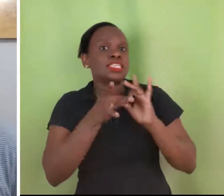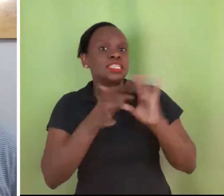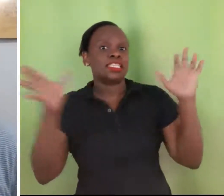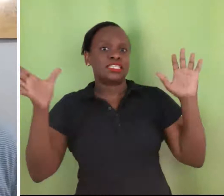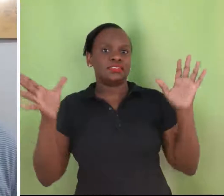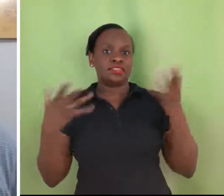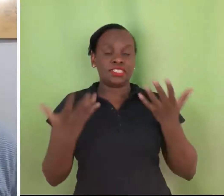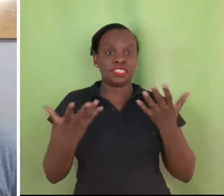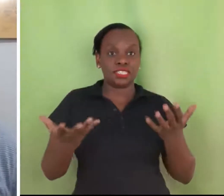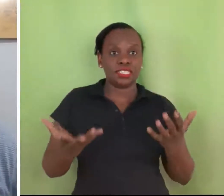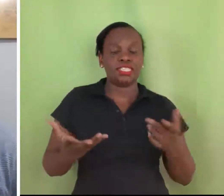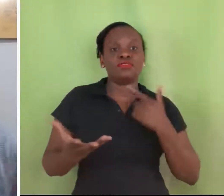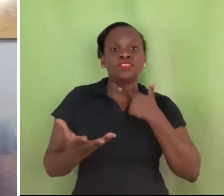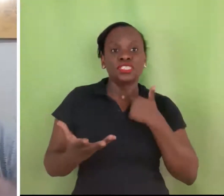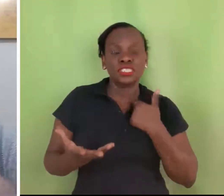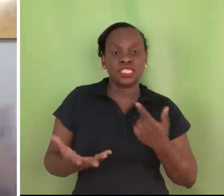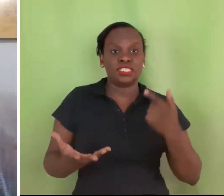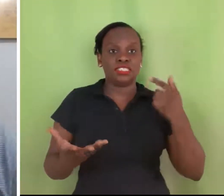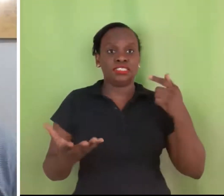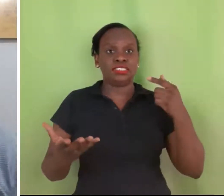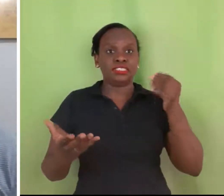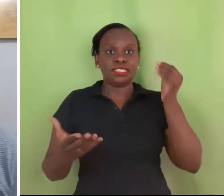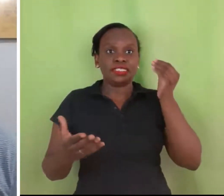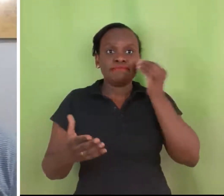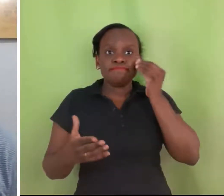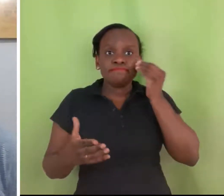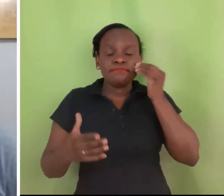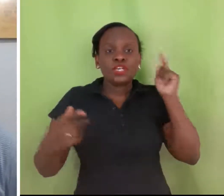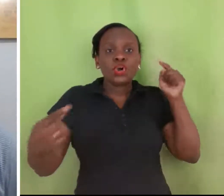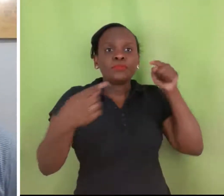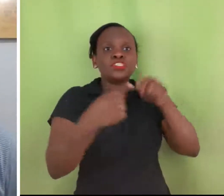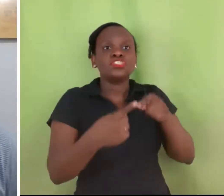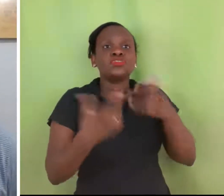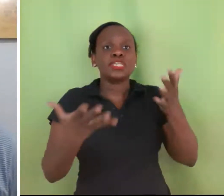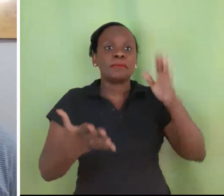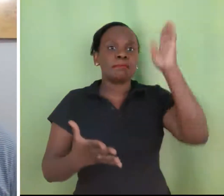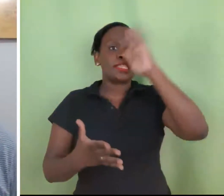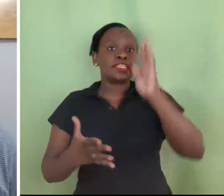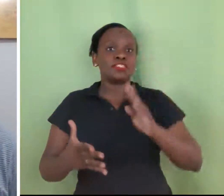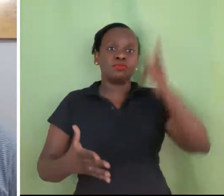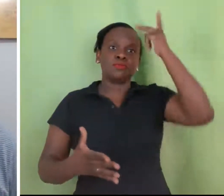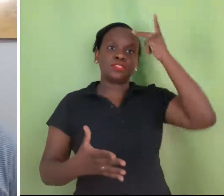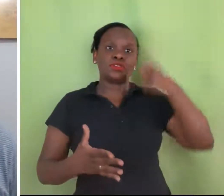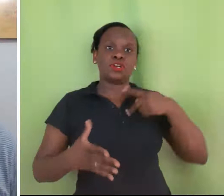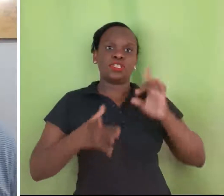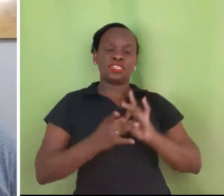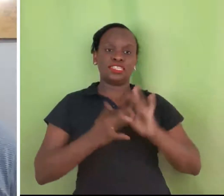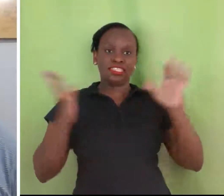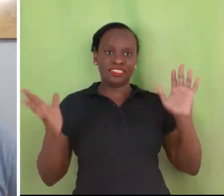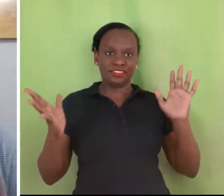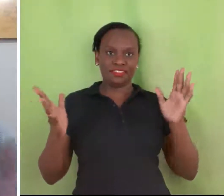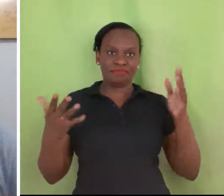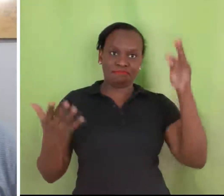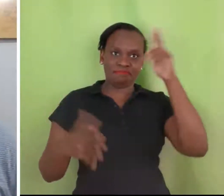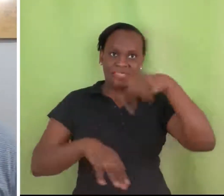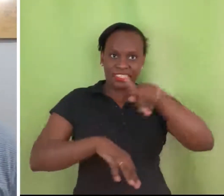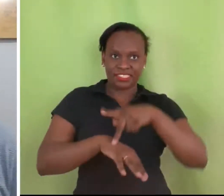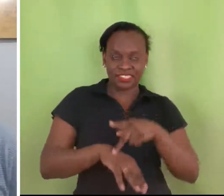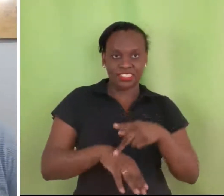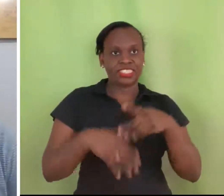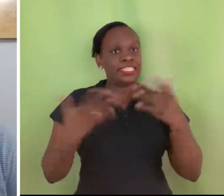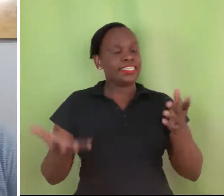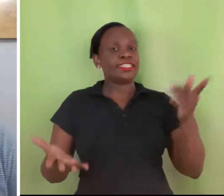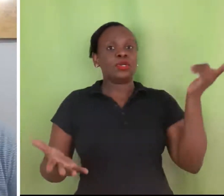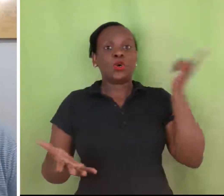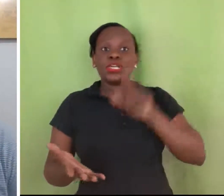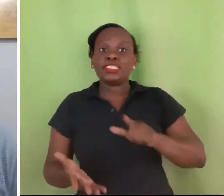vão pretender, né, tinham como objetivo a independência do nosso país, né? Eles não chegaram a